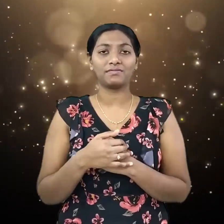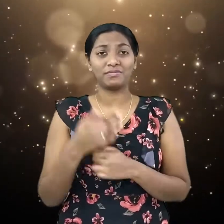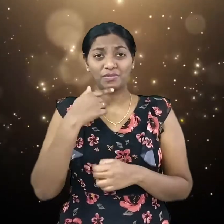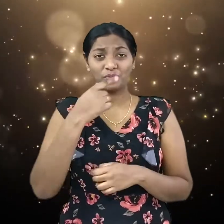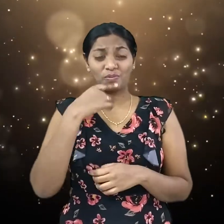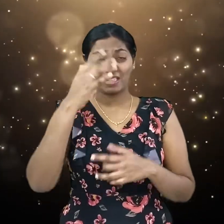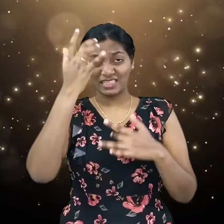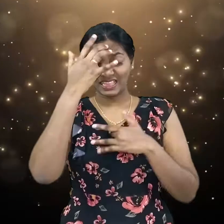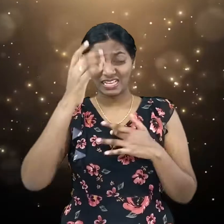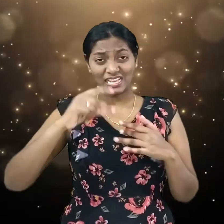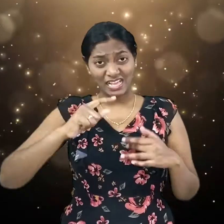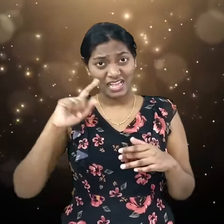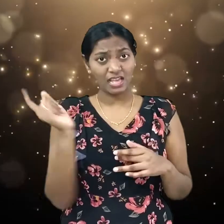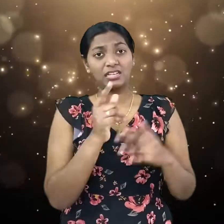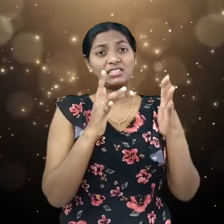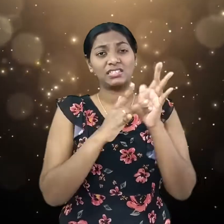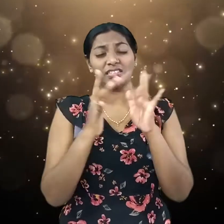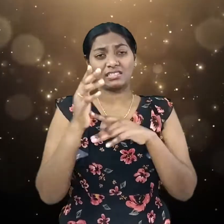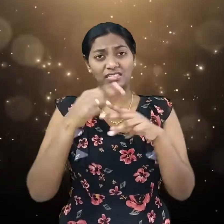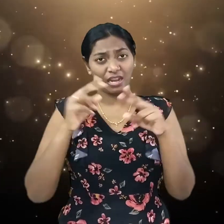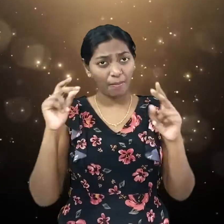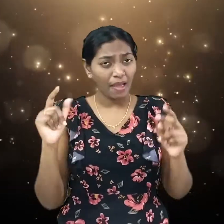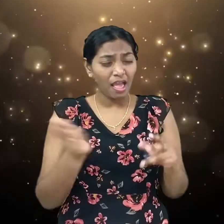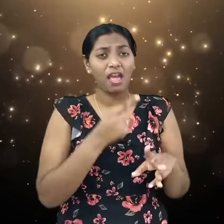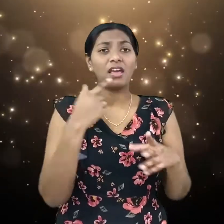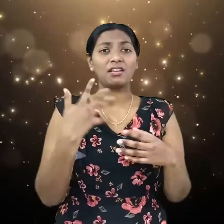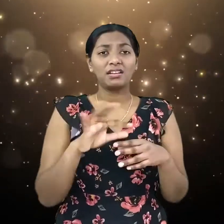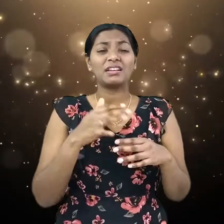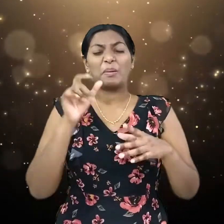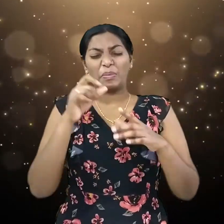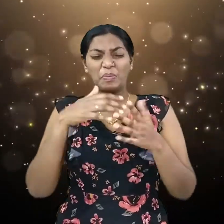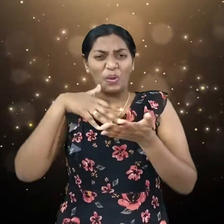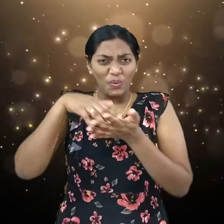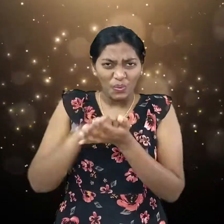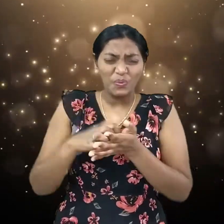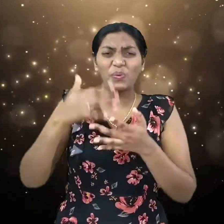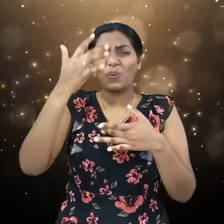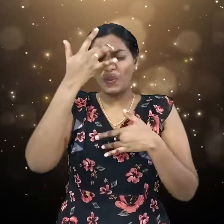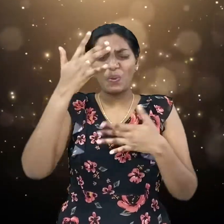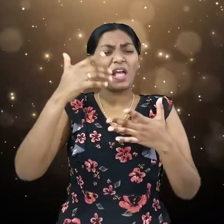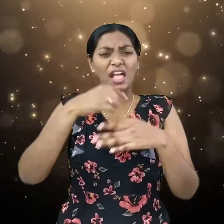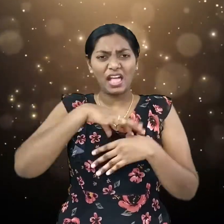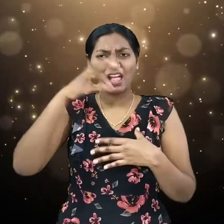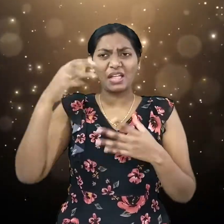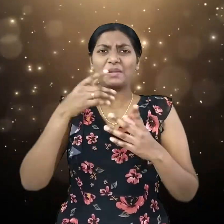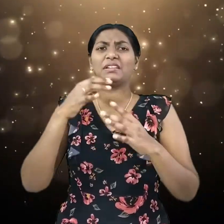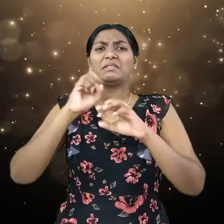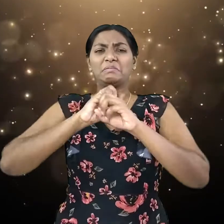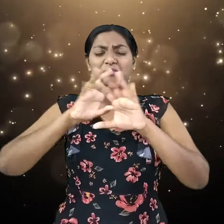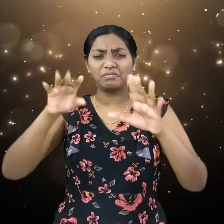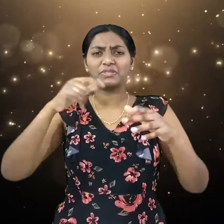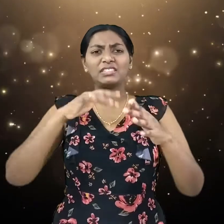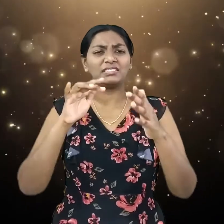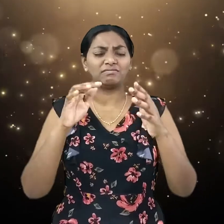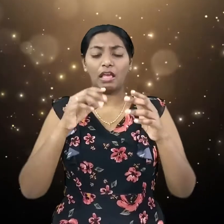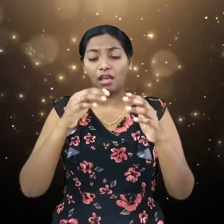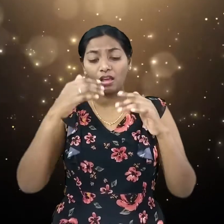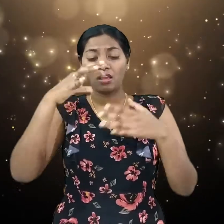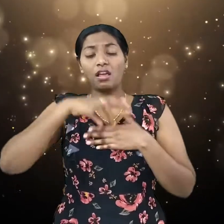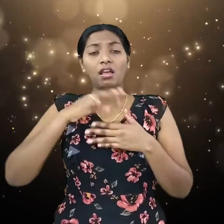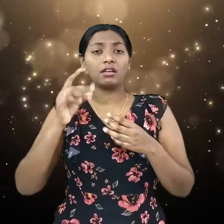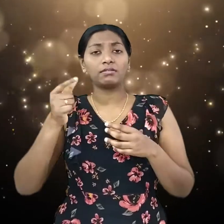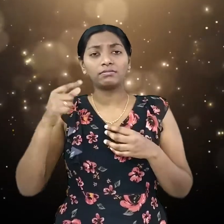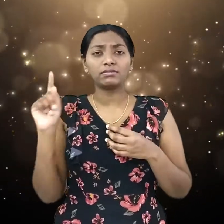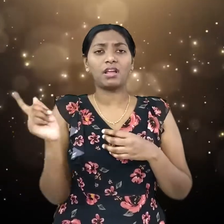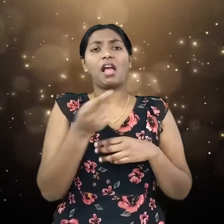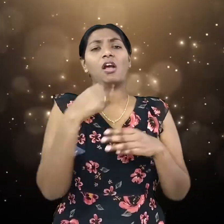मैं आदेश देता हूँ बीमारी को उनके शरीरों से जाने का यीशु मसीह के नाम। मैं उन अशुद्ध आत्माओं को, उन दुर्बलता की आत्माओं को, उन बीमारी फैलाने वाली आत्माओं को आदेश देता हूँ उनके शरीरों